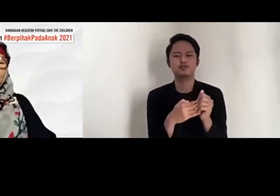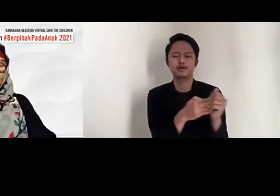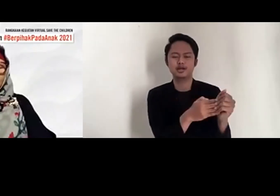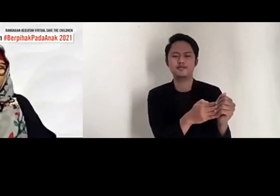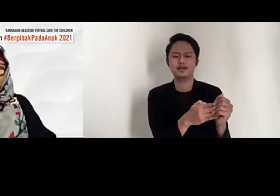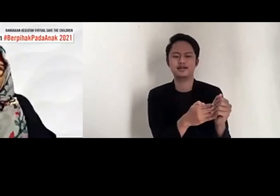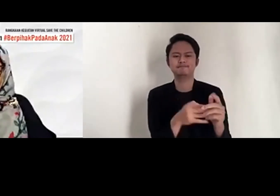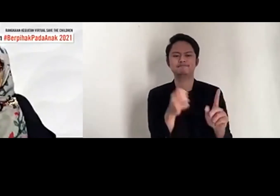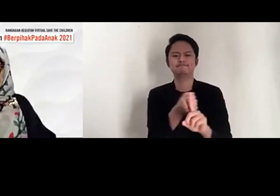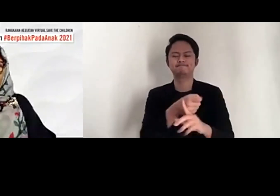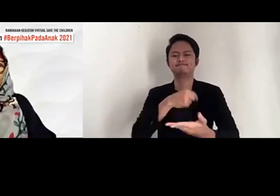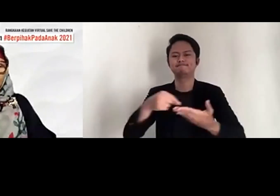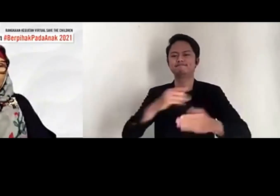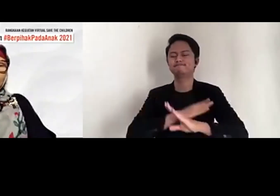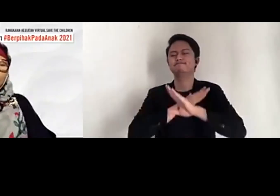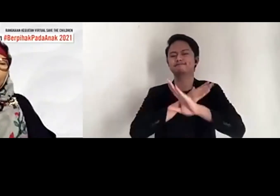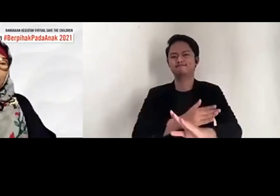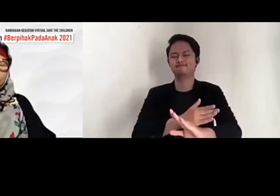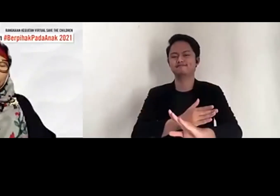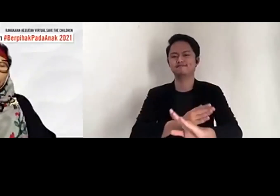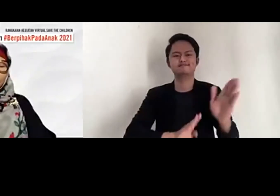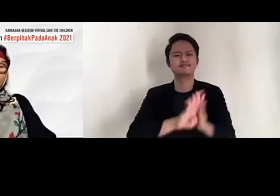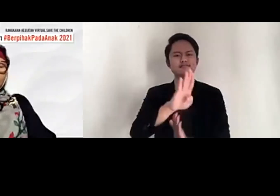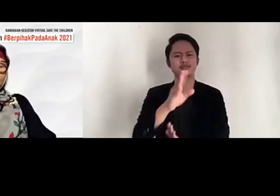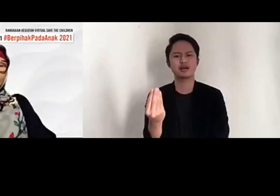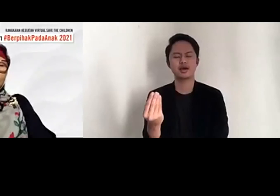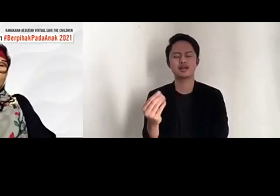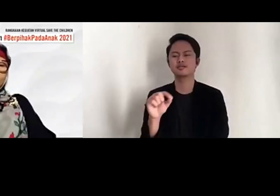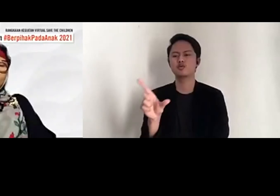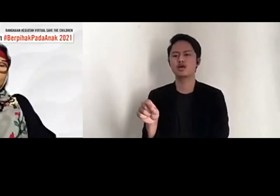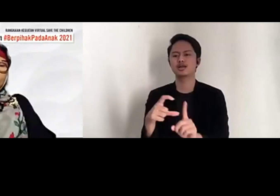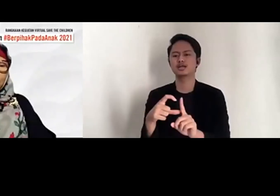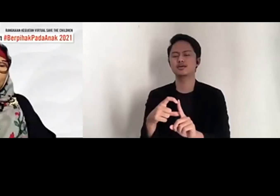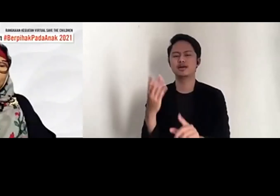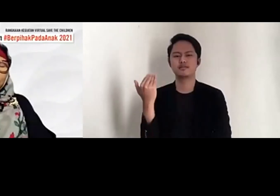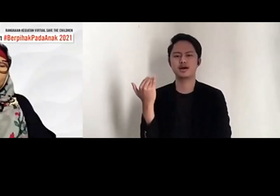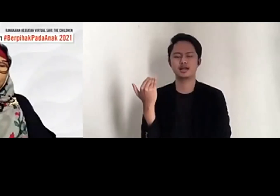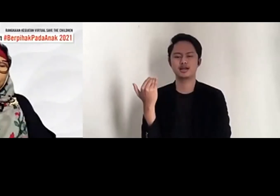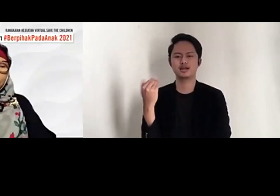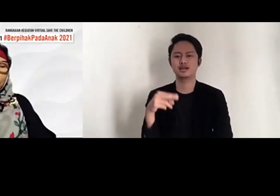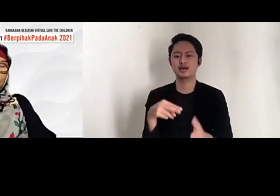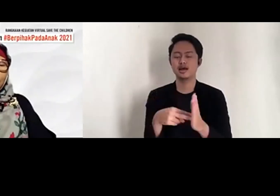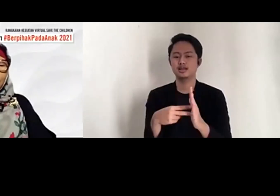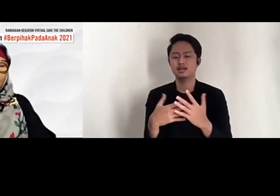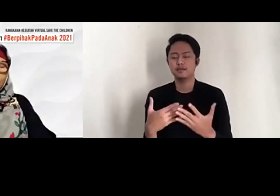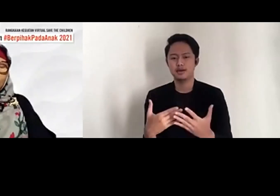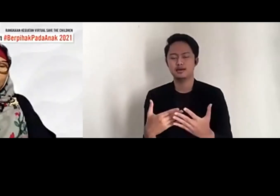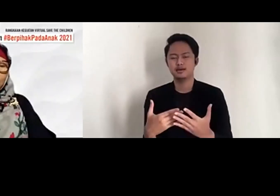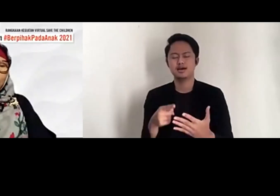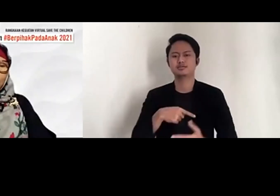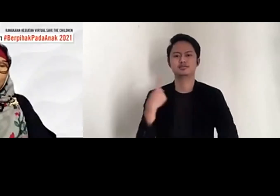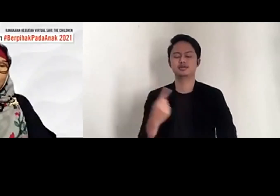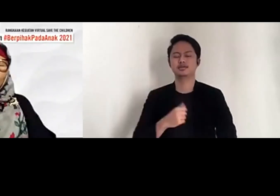di sekolah yang sudah kita launching Desember lalu. Tentunya ini merupakan satu